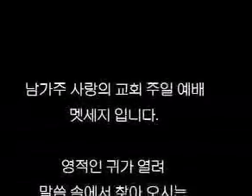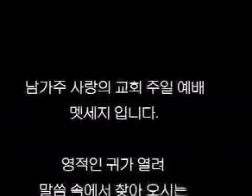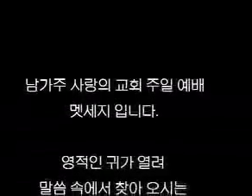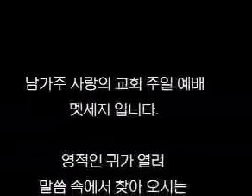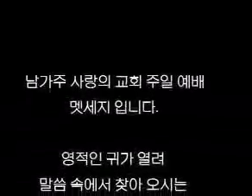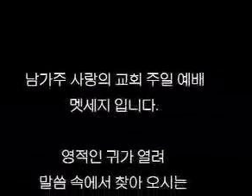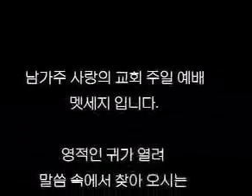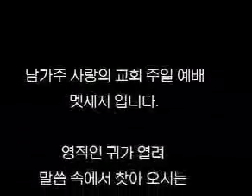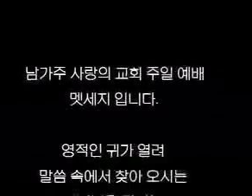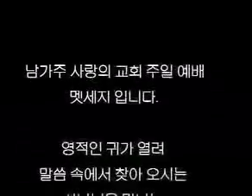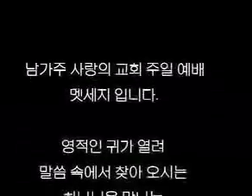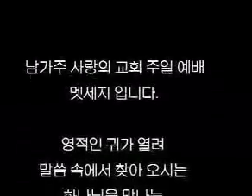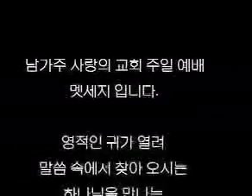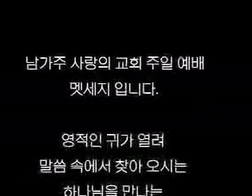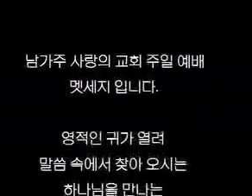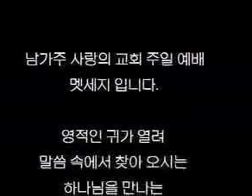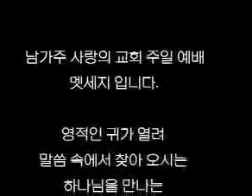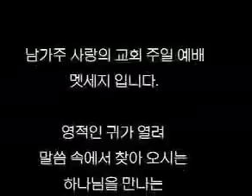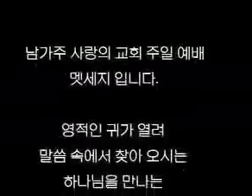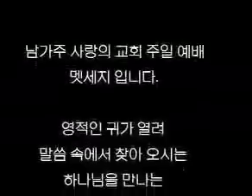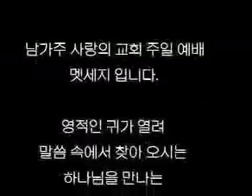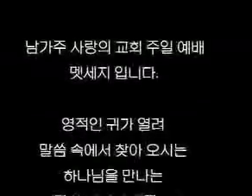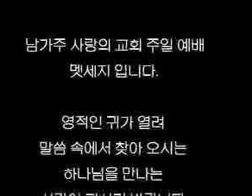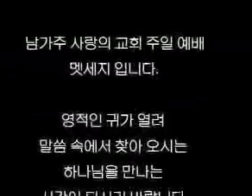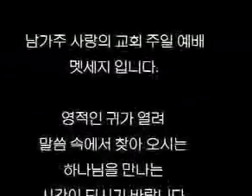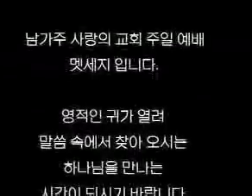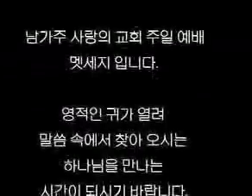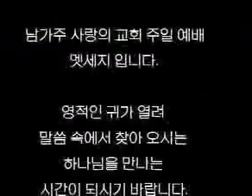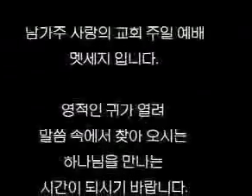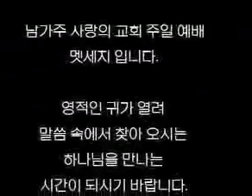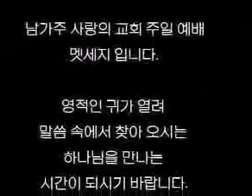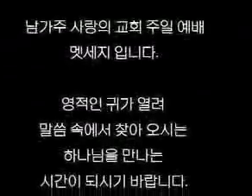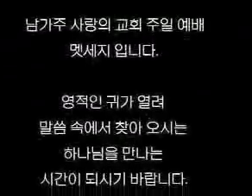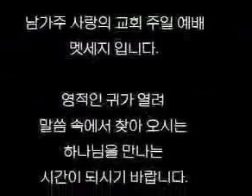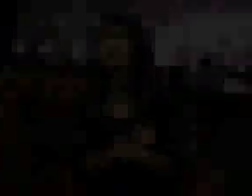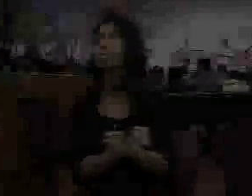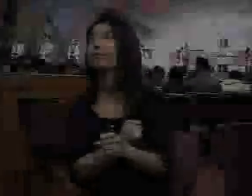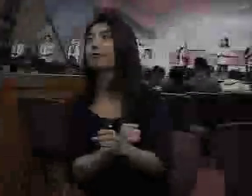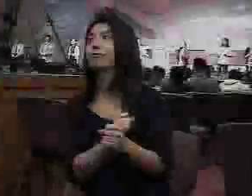속에서 찾아오시는 하나님을 만나는 시간이 되시기 바랍니다.